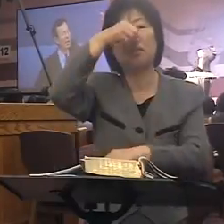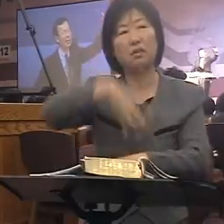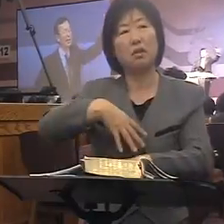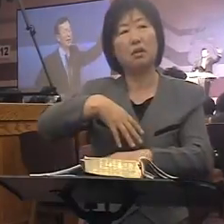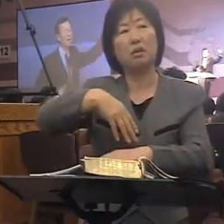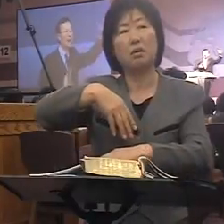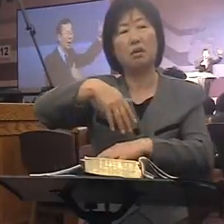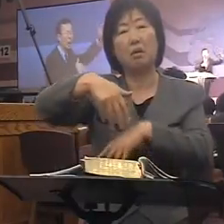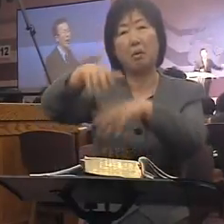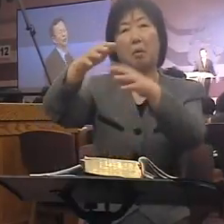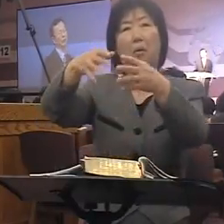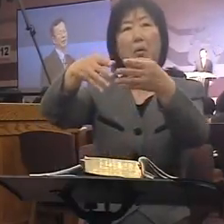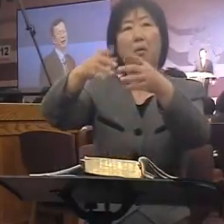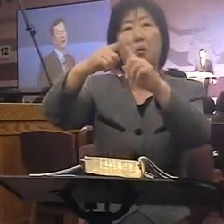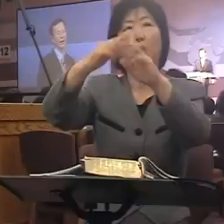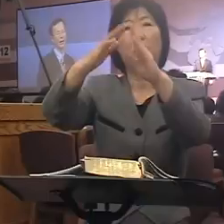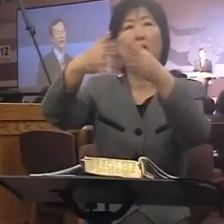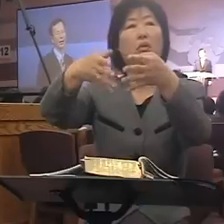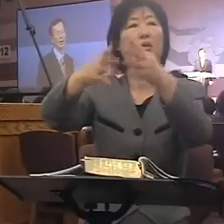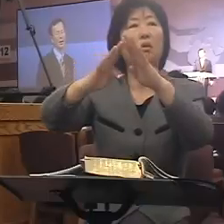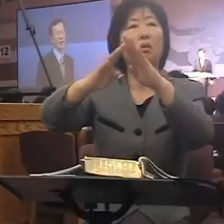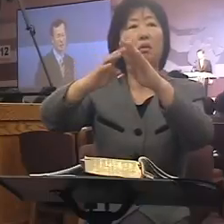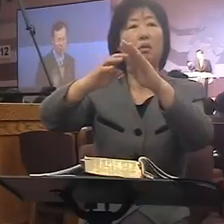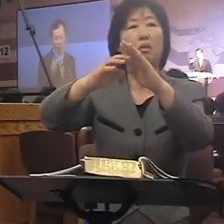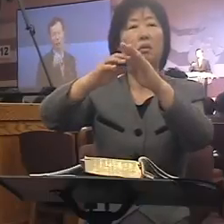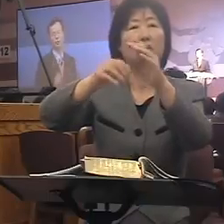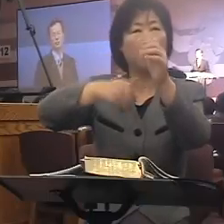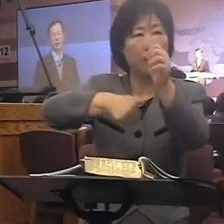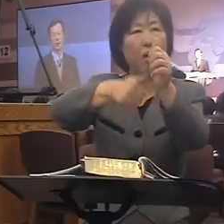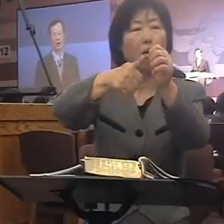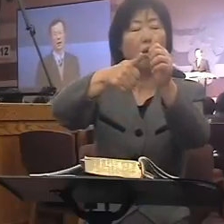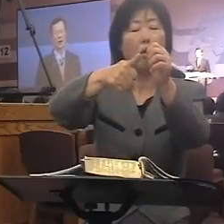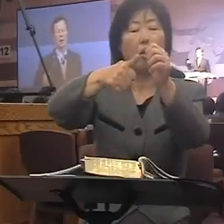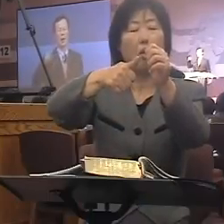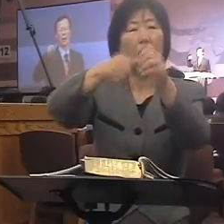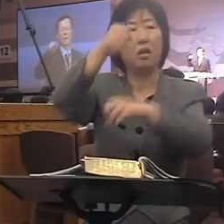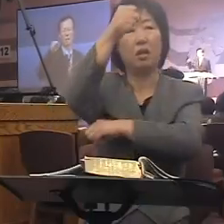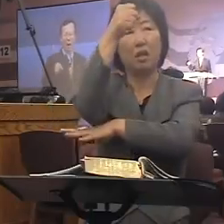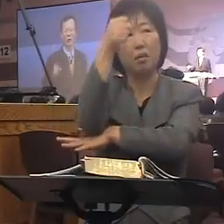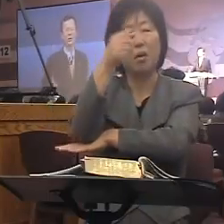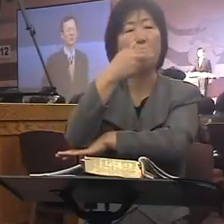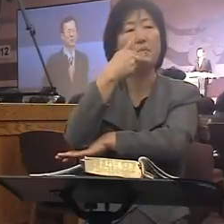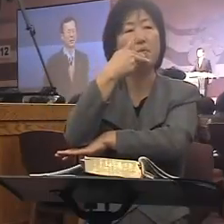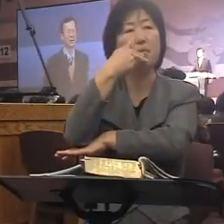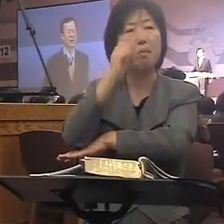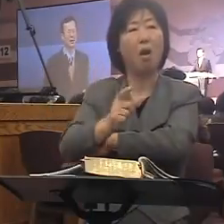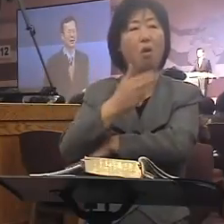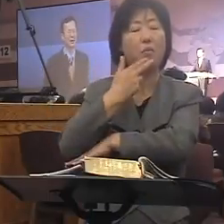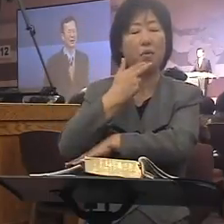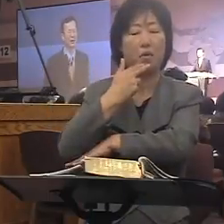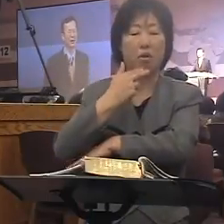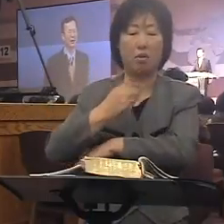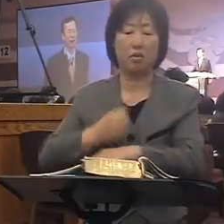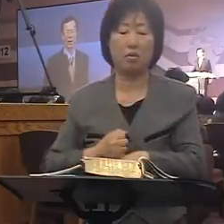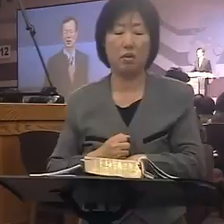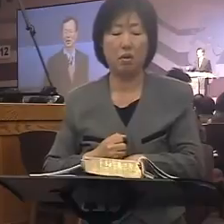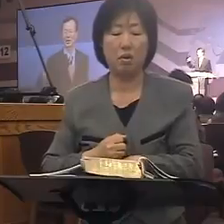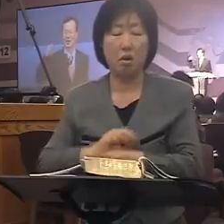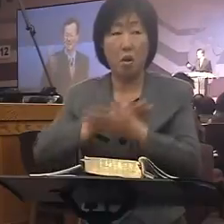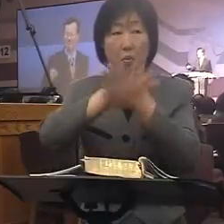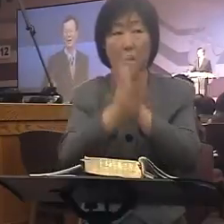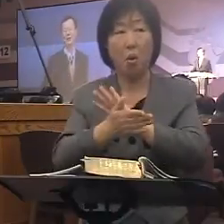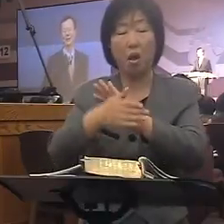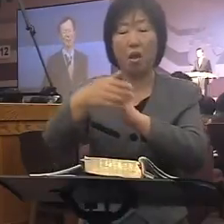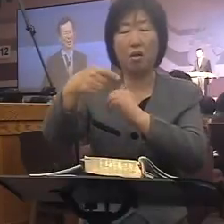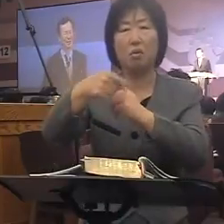뿌리가 깊지 않으니까 팔로우가 안 됩니다. 깊이가 없습니다. 파워이 없습니다.